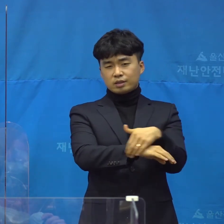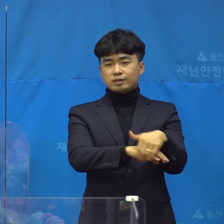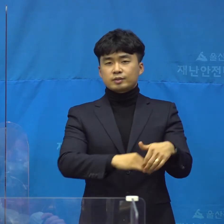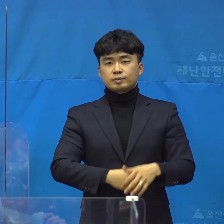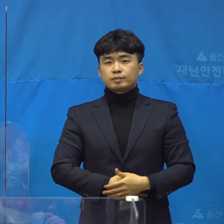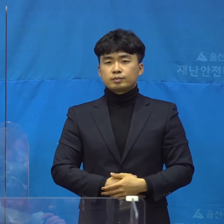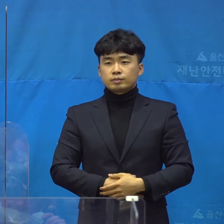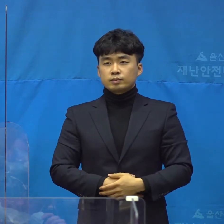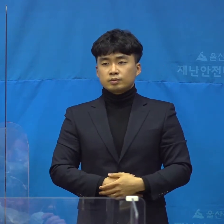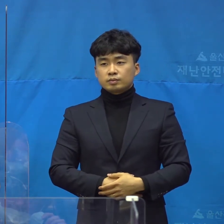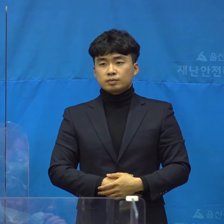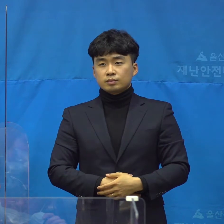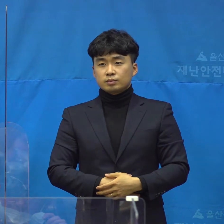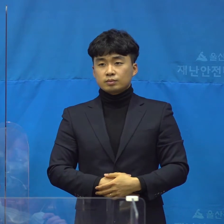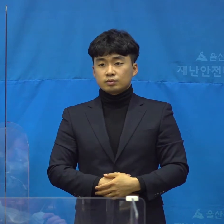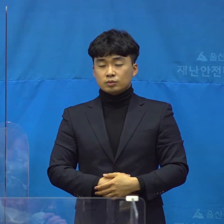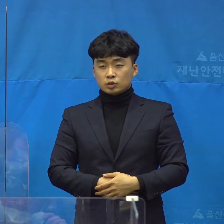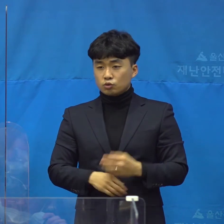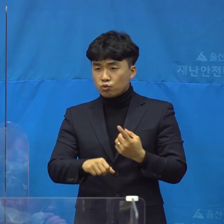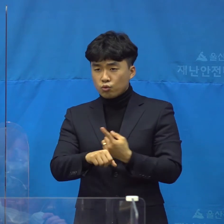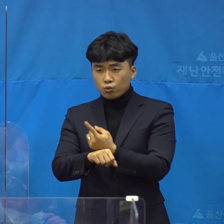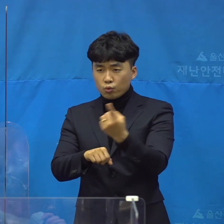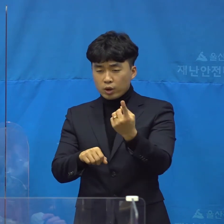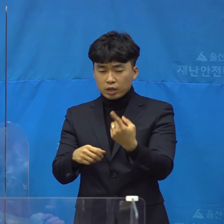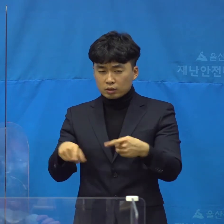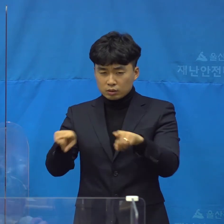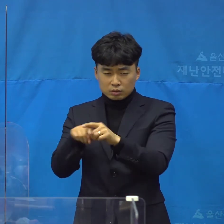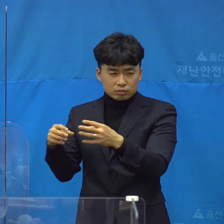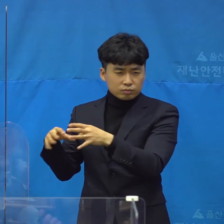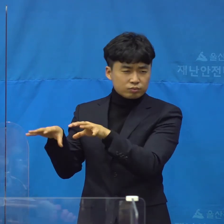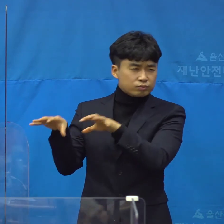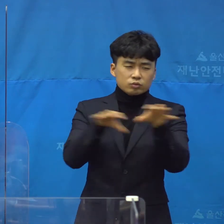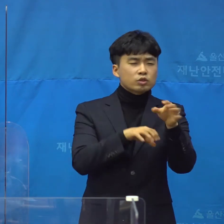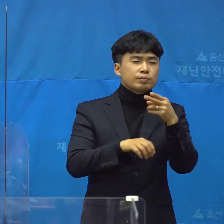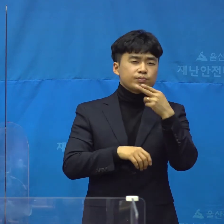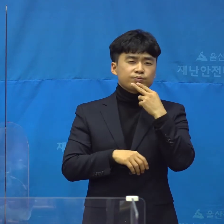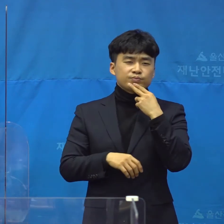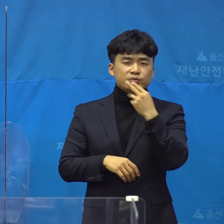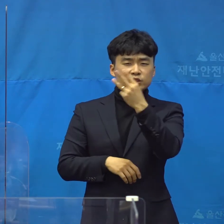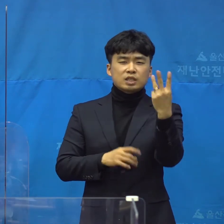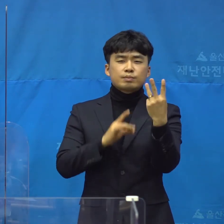그런 상황입니다. 다른 같이 간 일은 없습니다. 울산에서. 예.